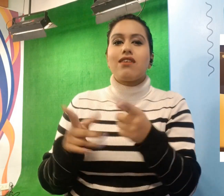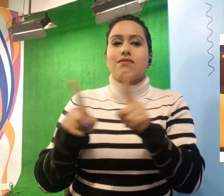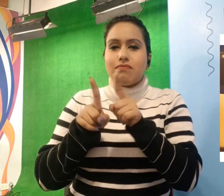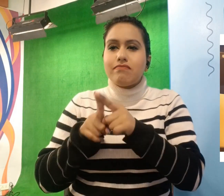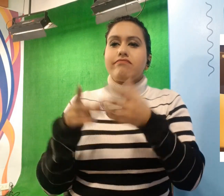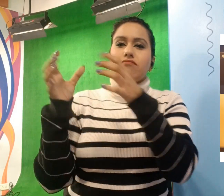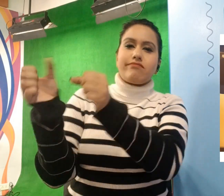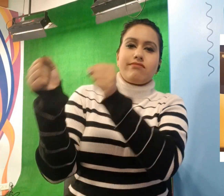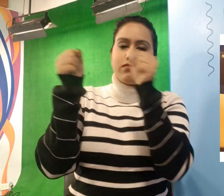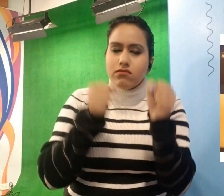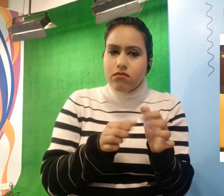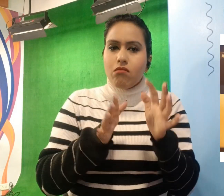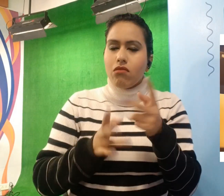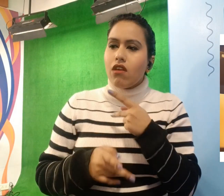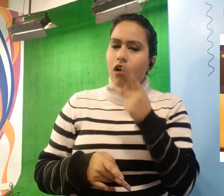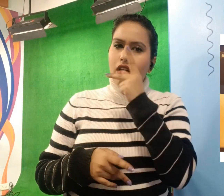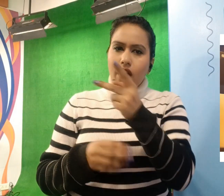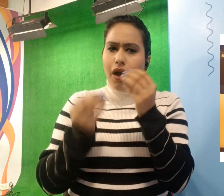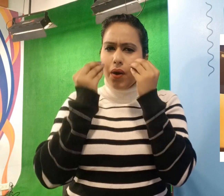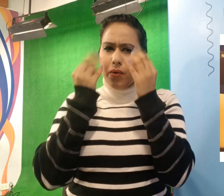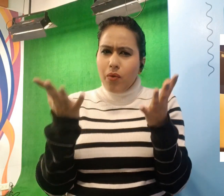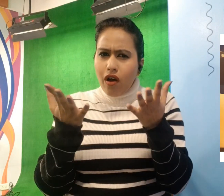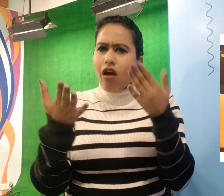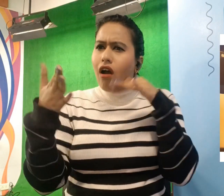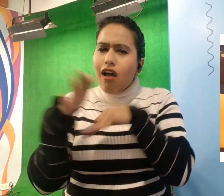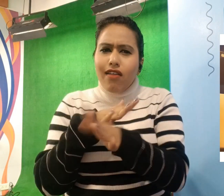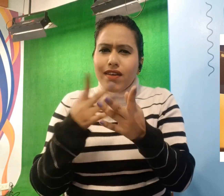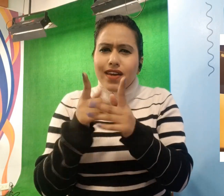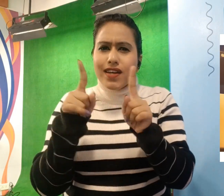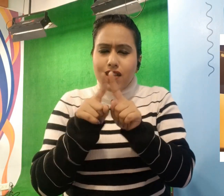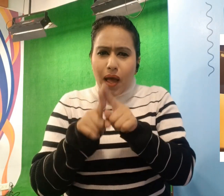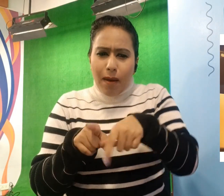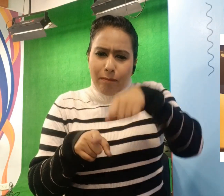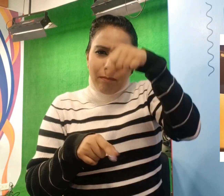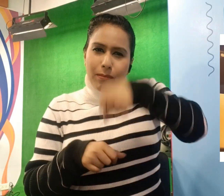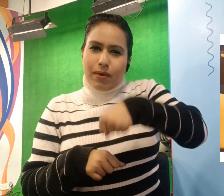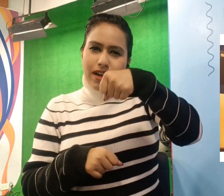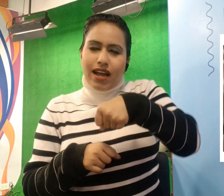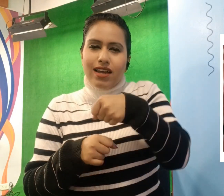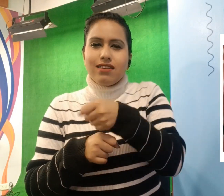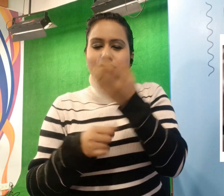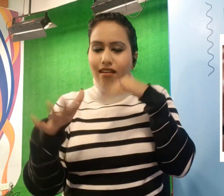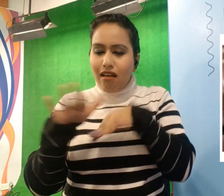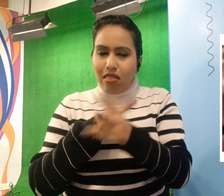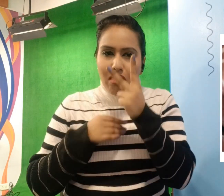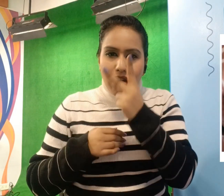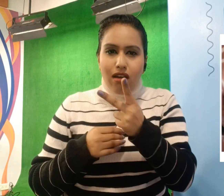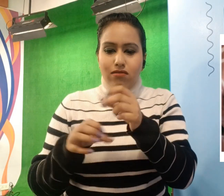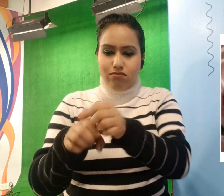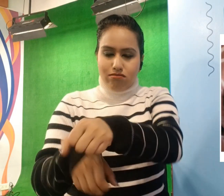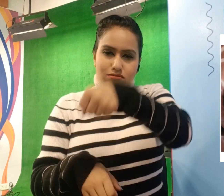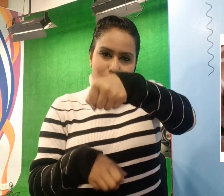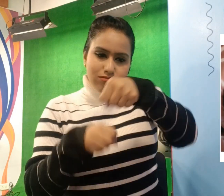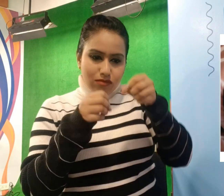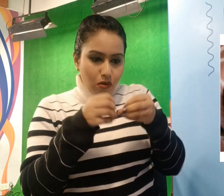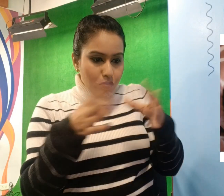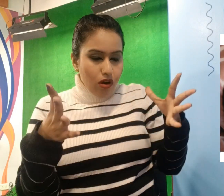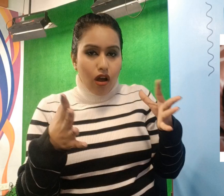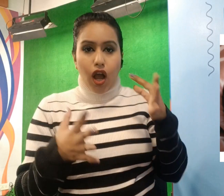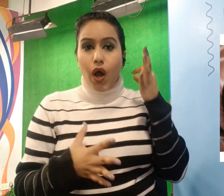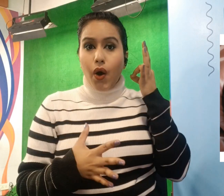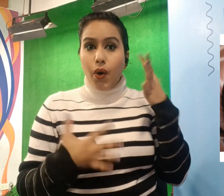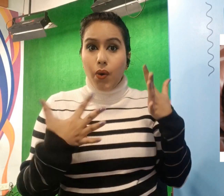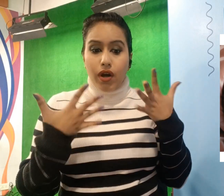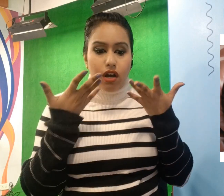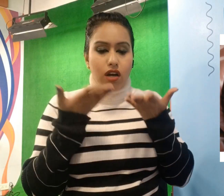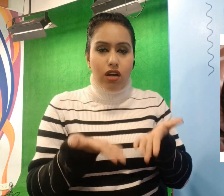उतारी और शॉक्ड था कि उस काठी के नीचे उसे एक मखमली थैली मिली। थैली लाकर के जैसे उसने खोली और देखा तो उसमें